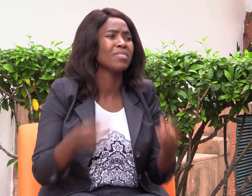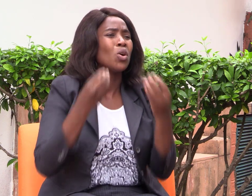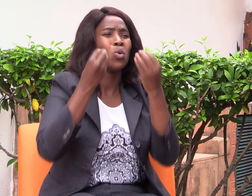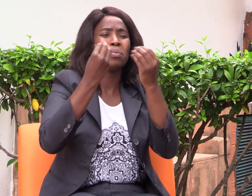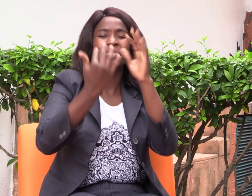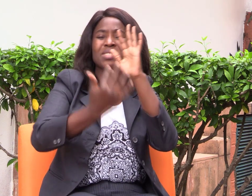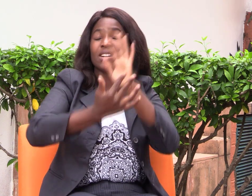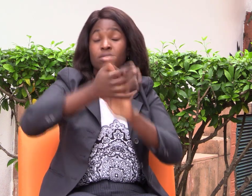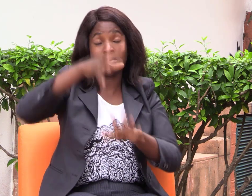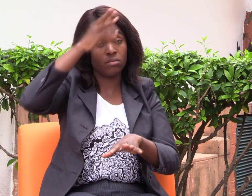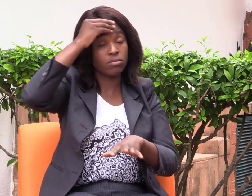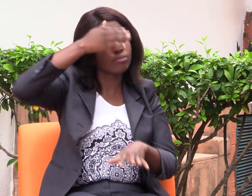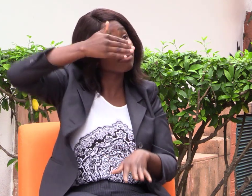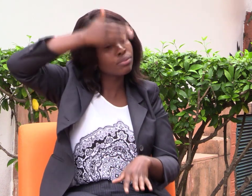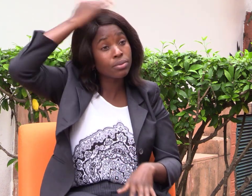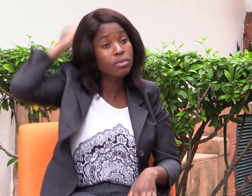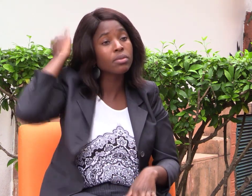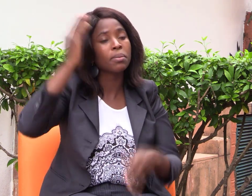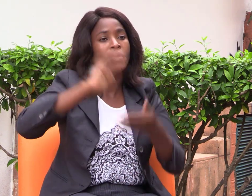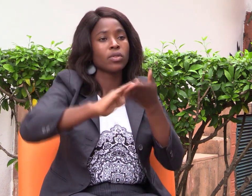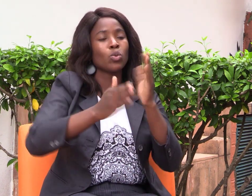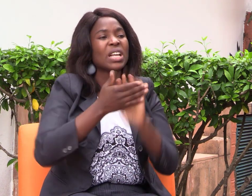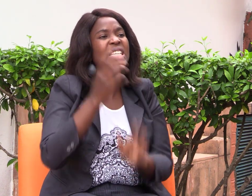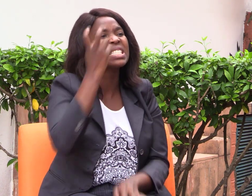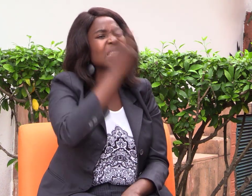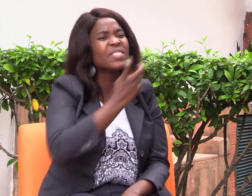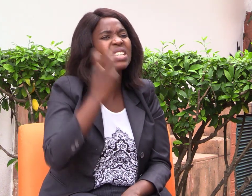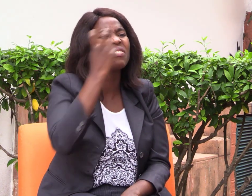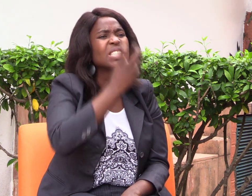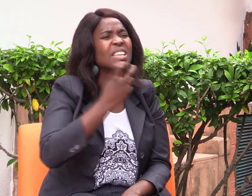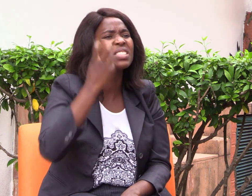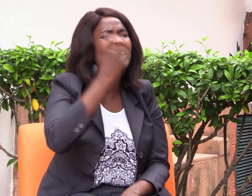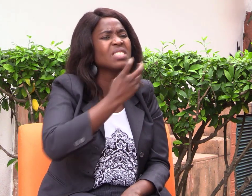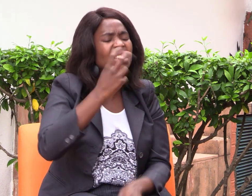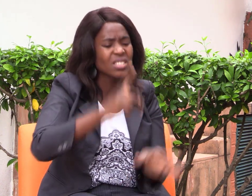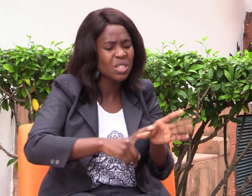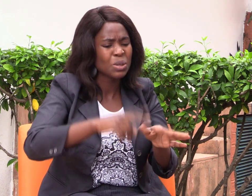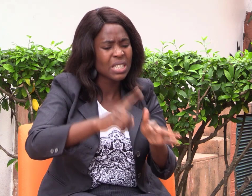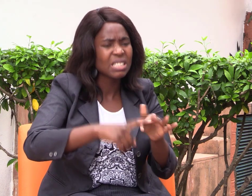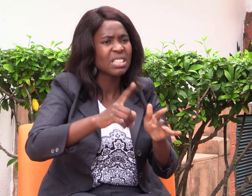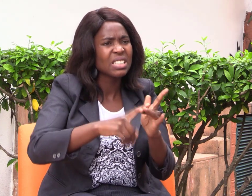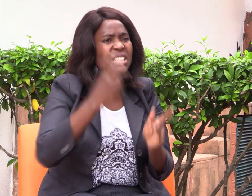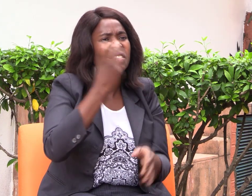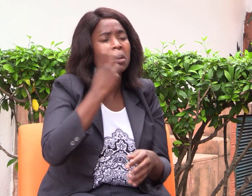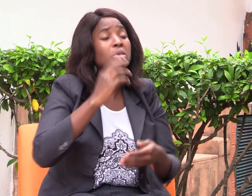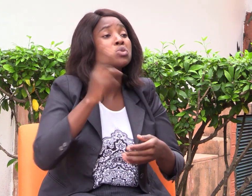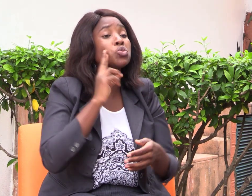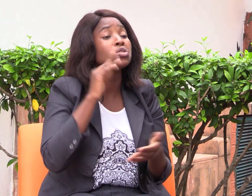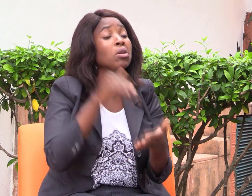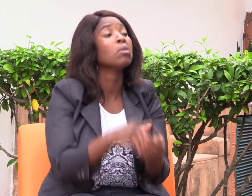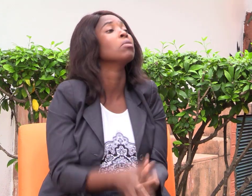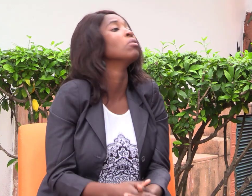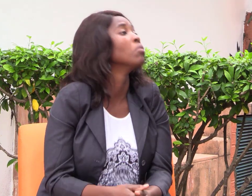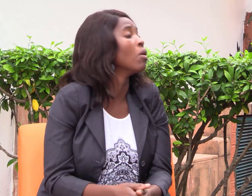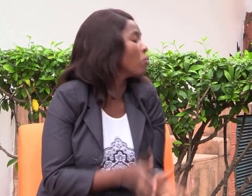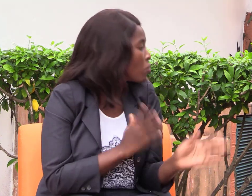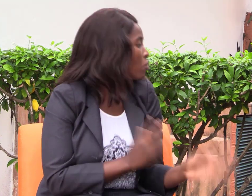de ir à escola. São mulheres surdas, muitas mulheres surdas a desistirem porque o que acontece é que elas mesmas